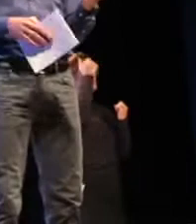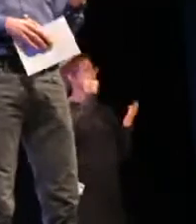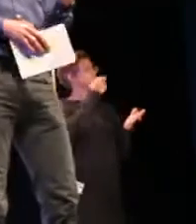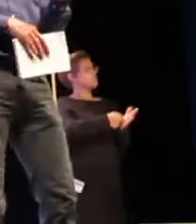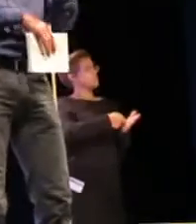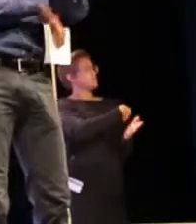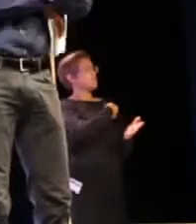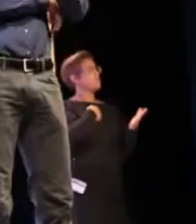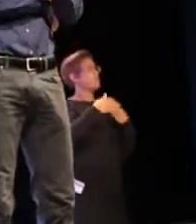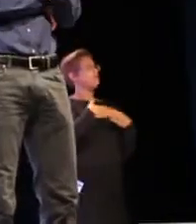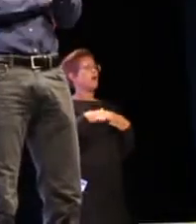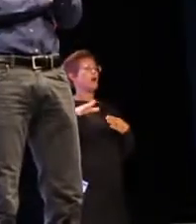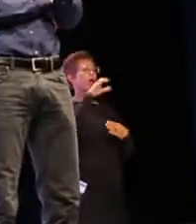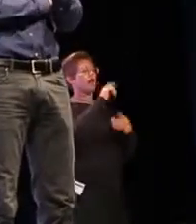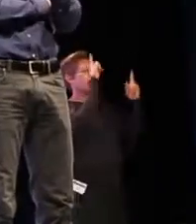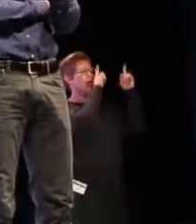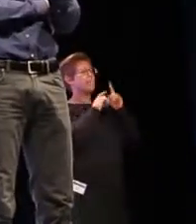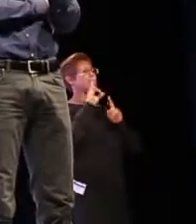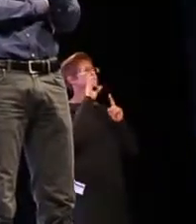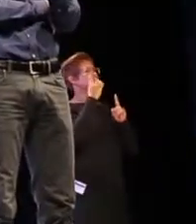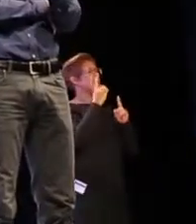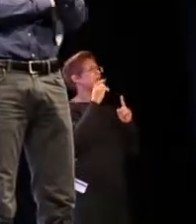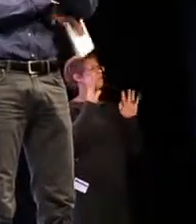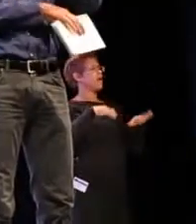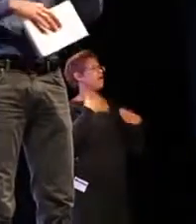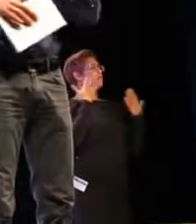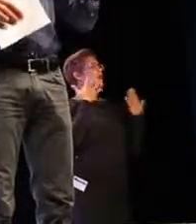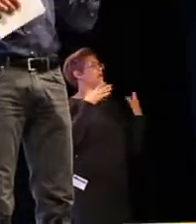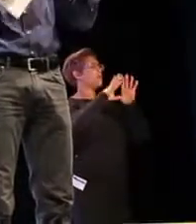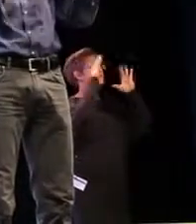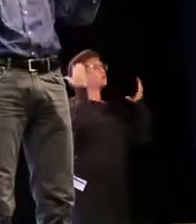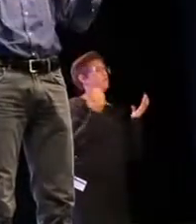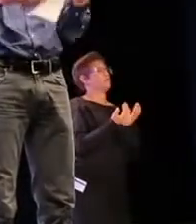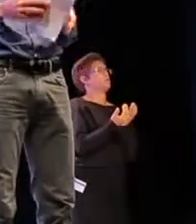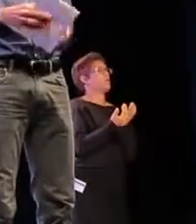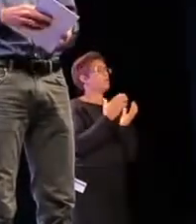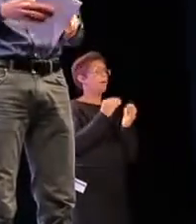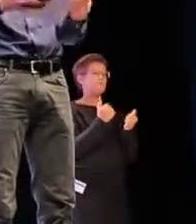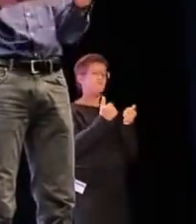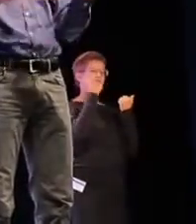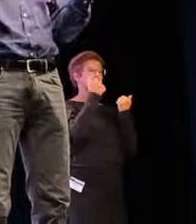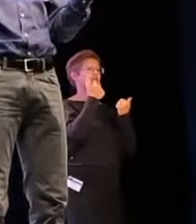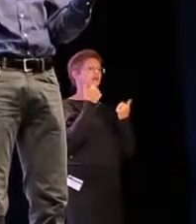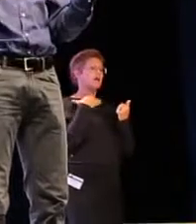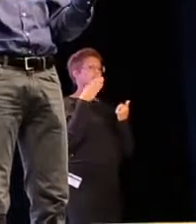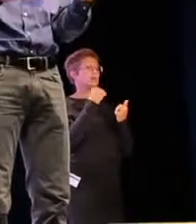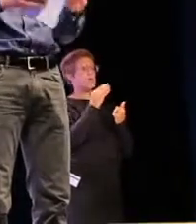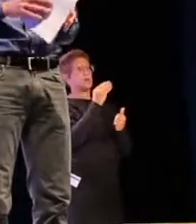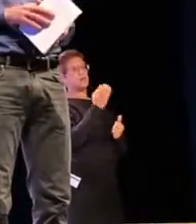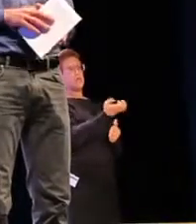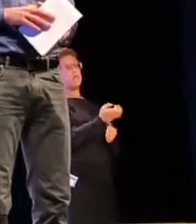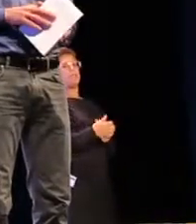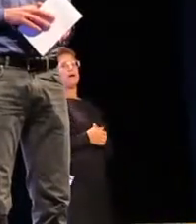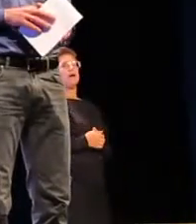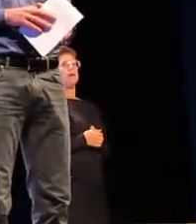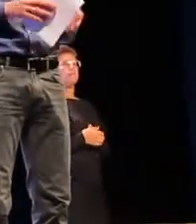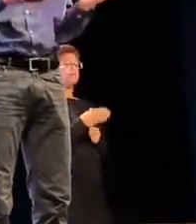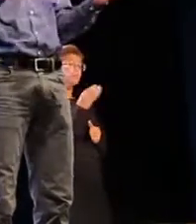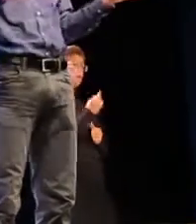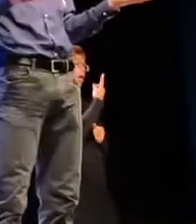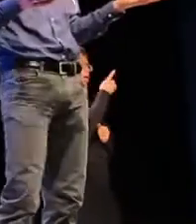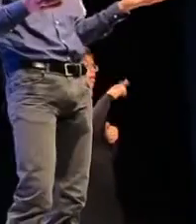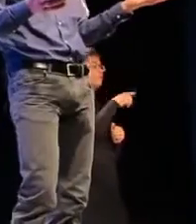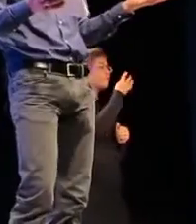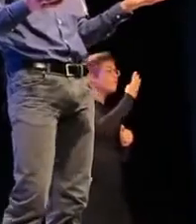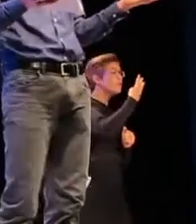Och anledningen till det är ju att vi vet att redan idag har tecknat in oss för någonstans 1,4-1,5 grader.